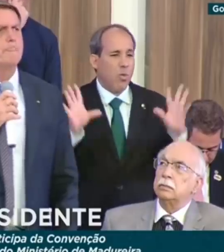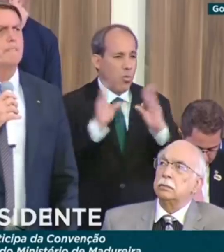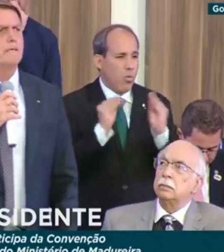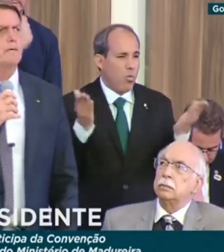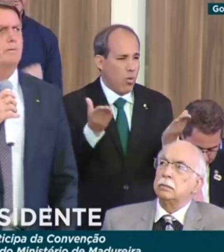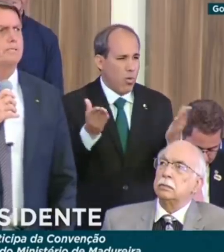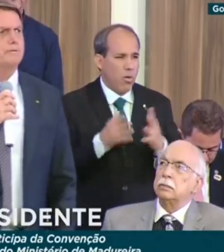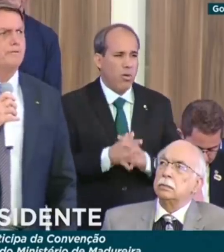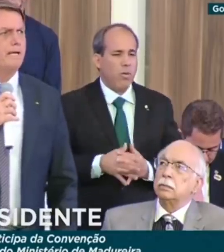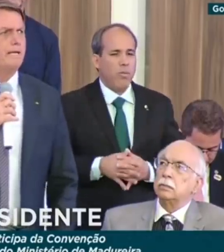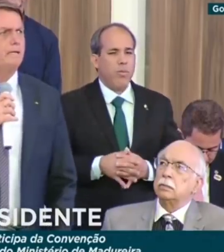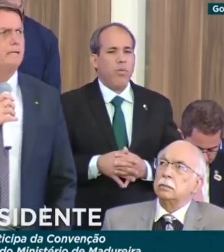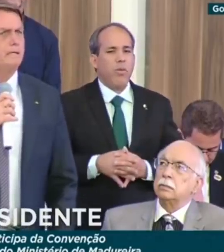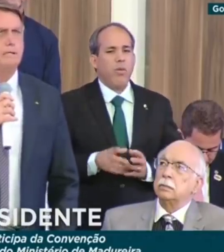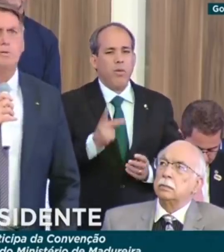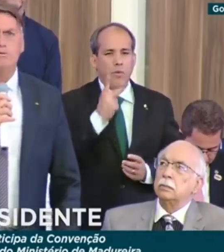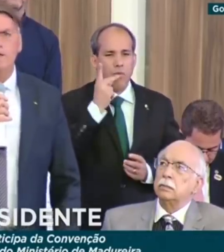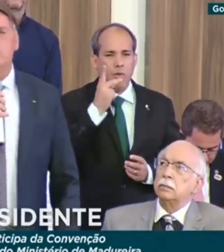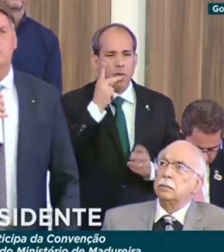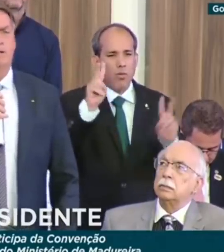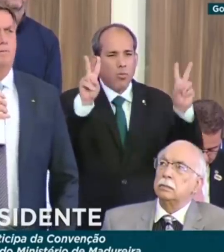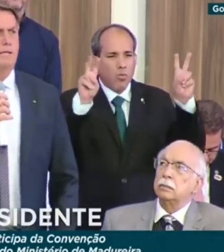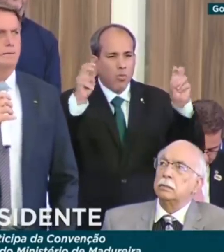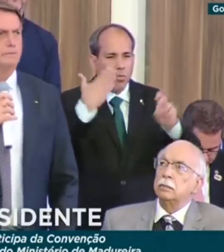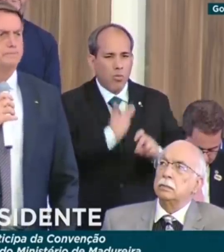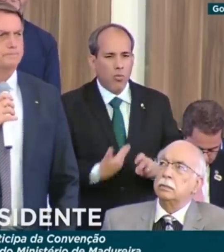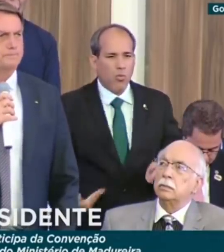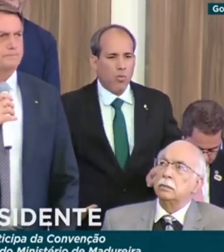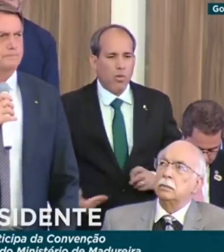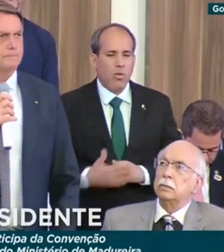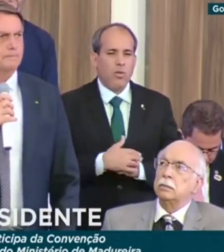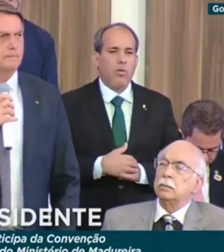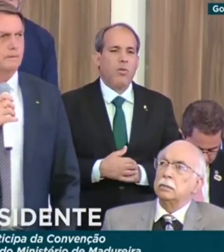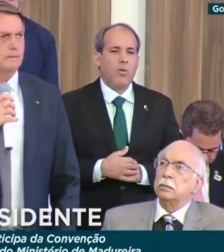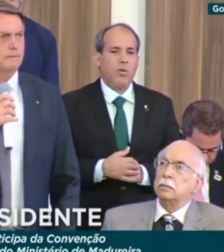Concluo, quando se fala em governos pelo Brasil,